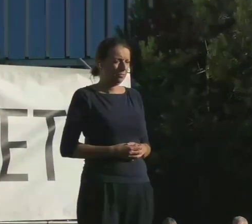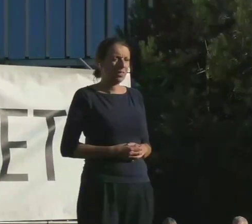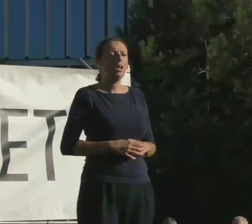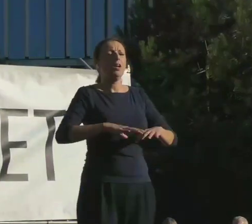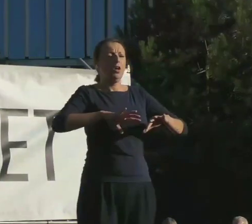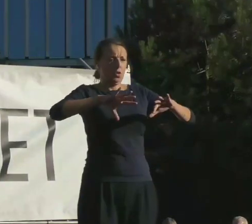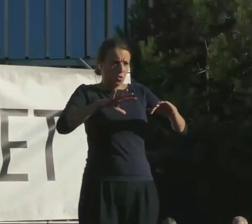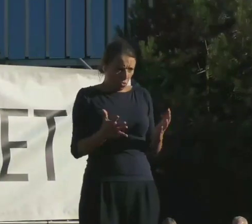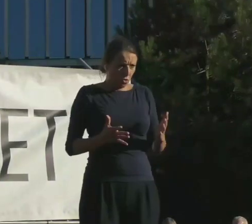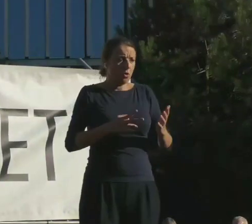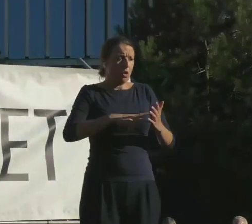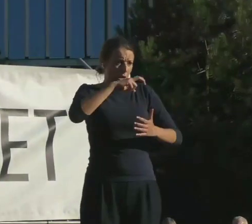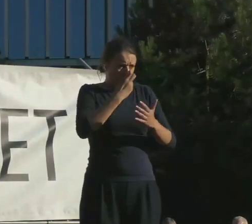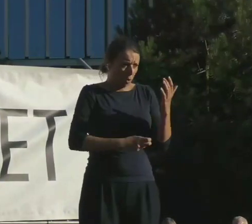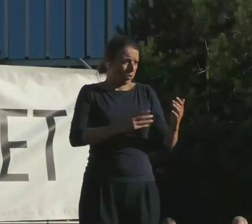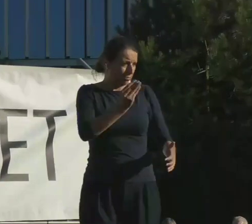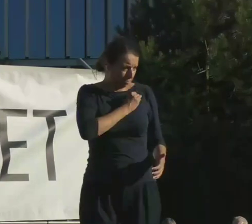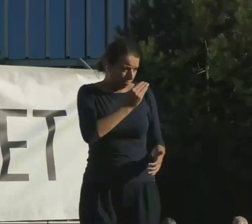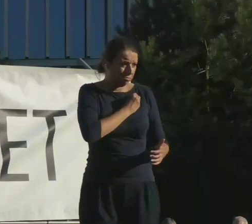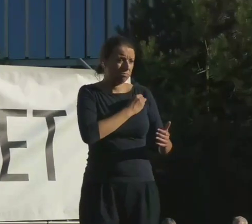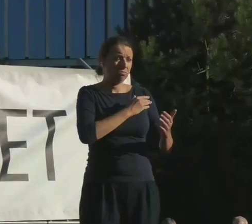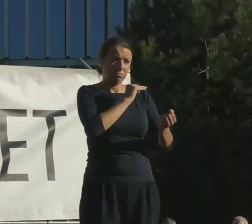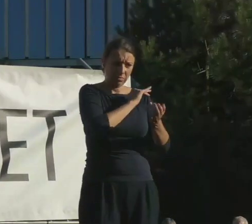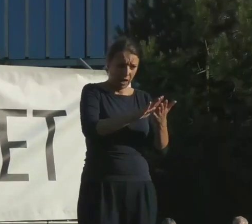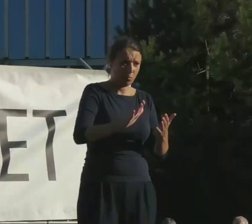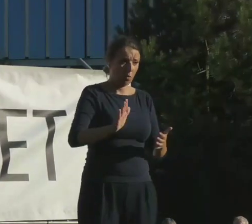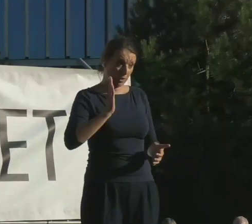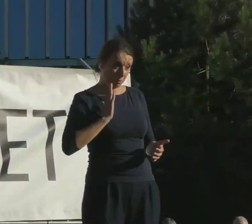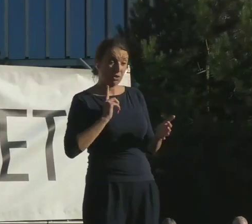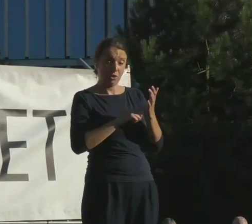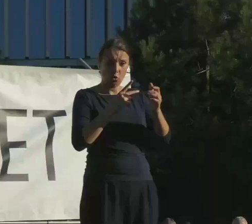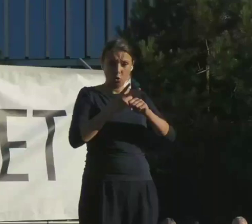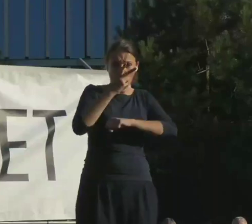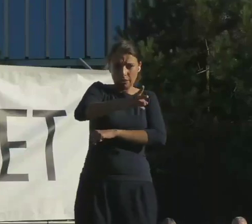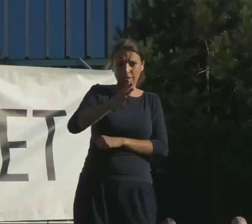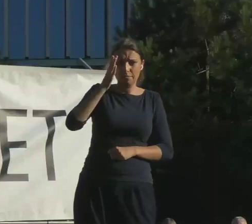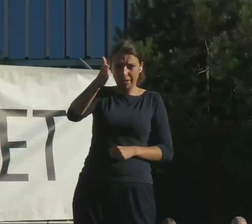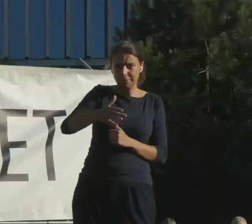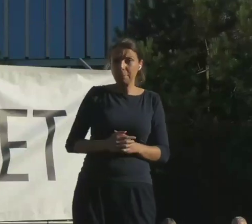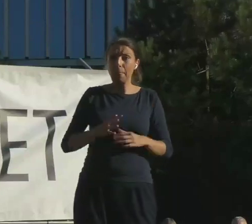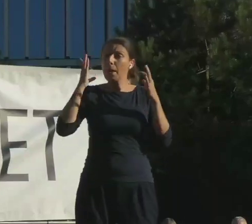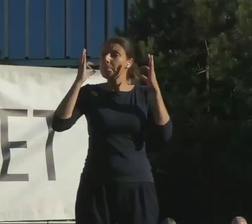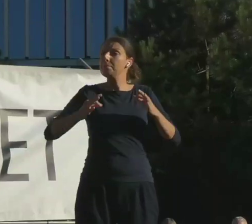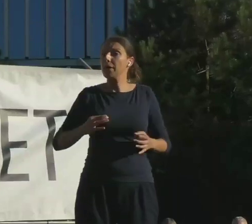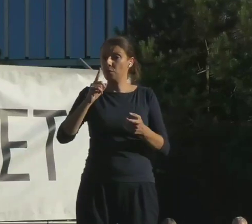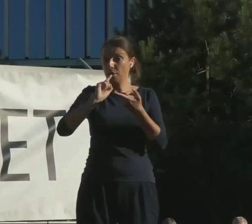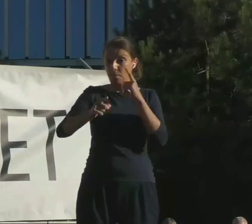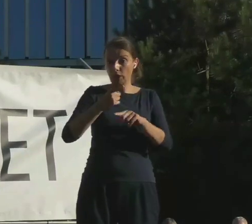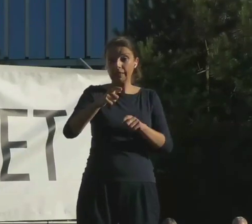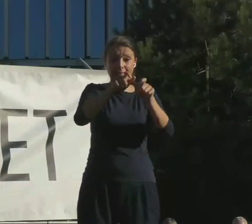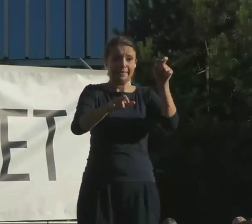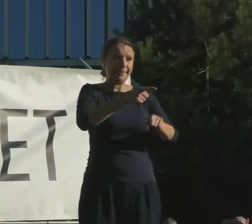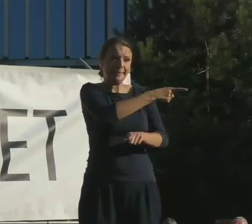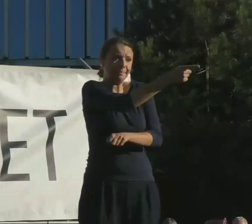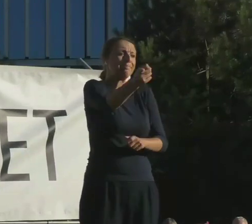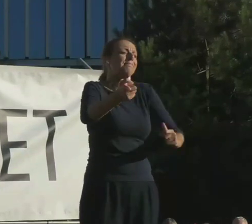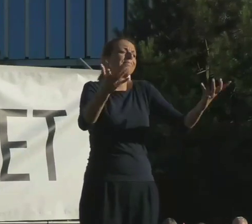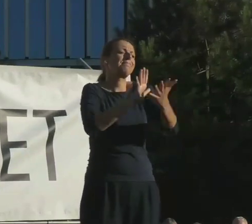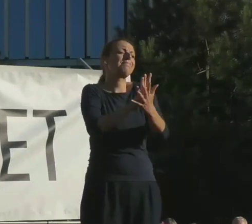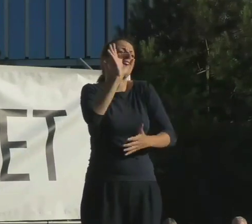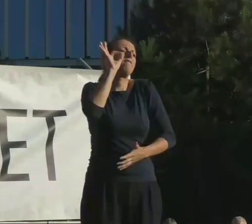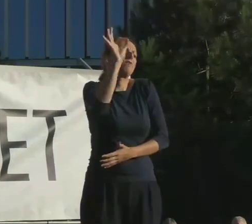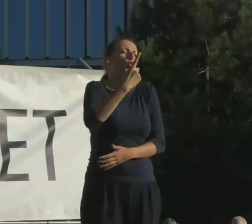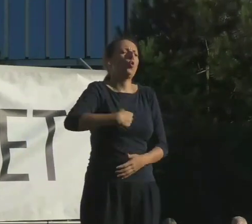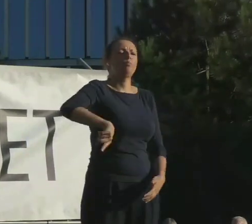że legalna, darmowa i bezpieczna aborcja będzie dostępna. Panowie politycy, jak zwykle nas zawiedli.